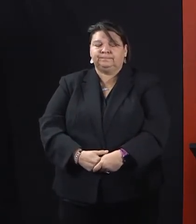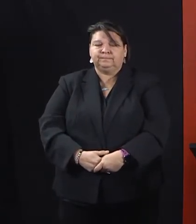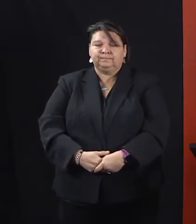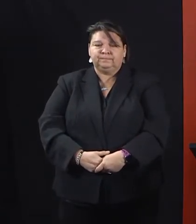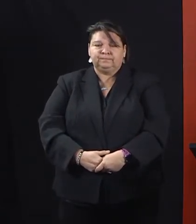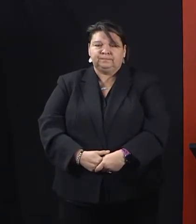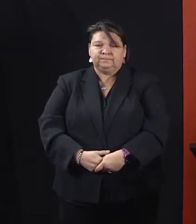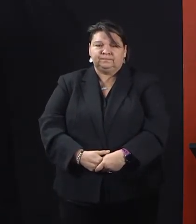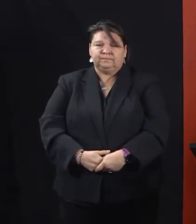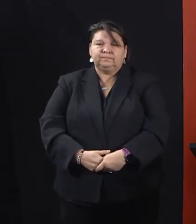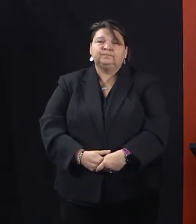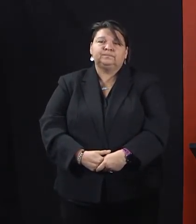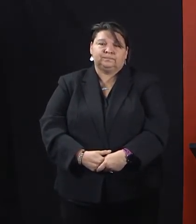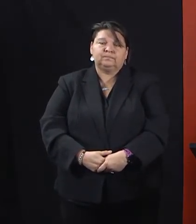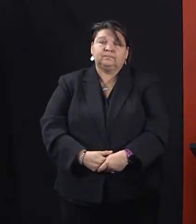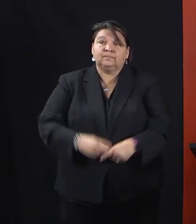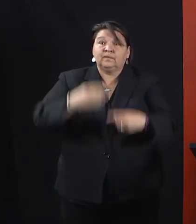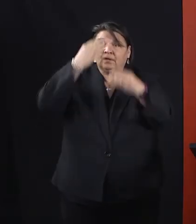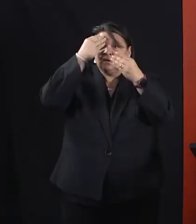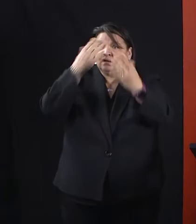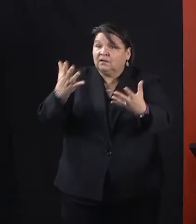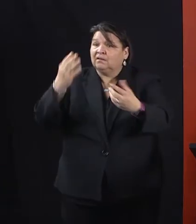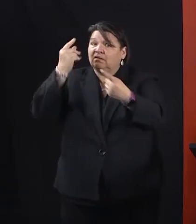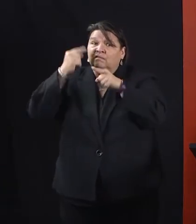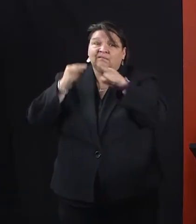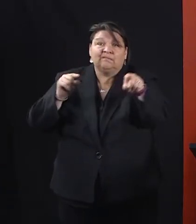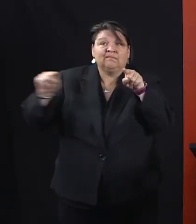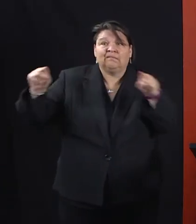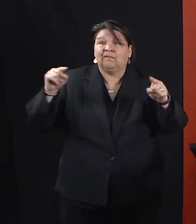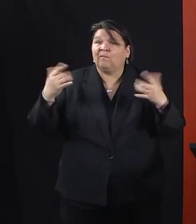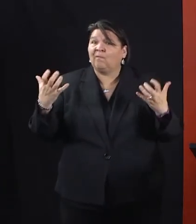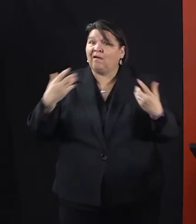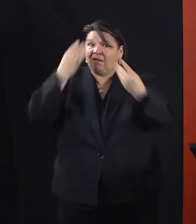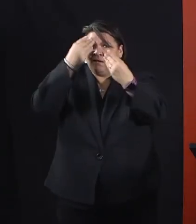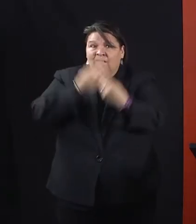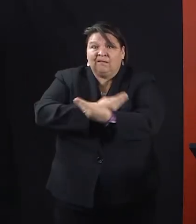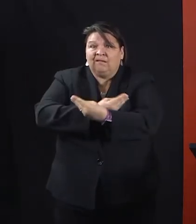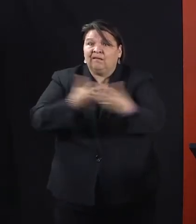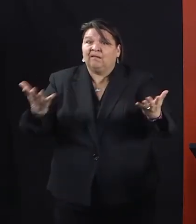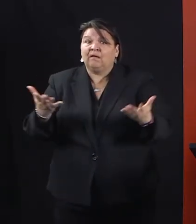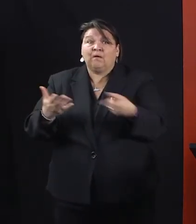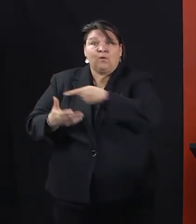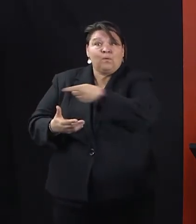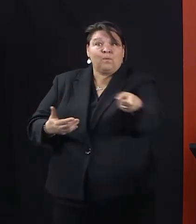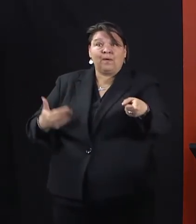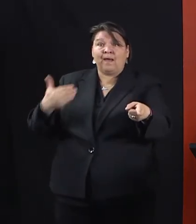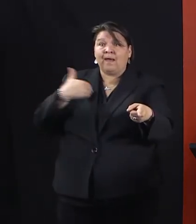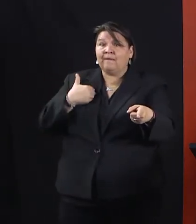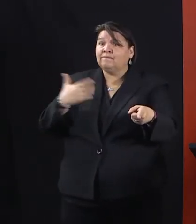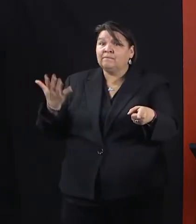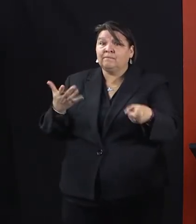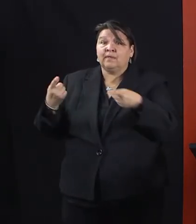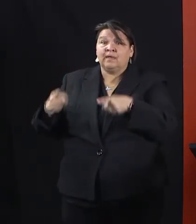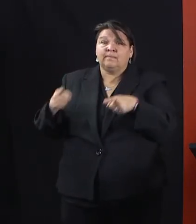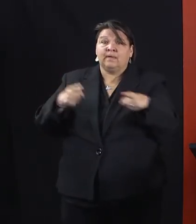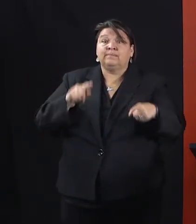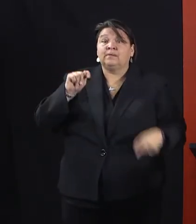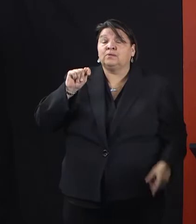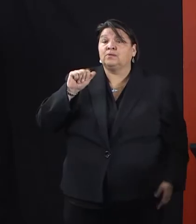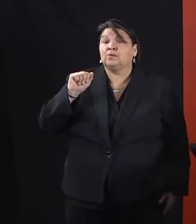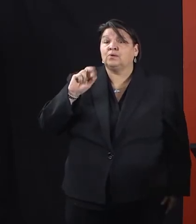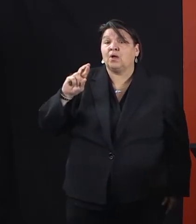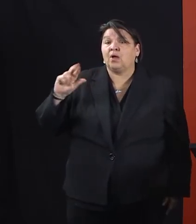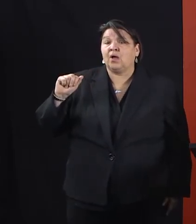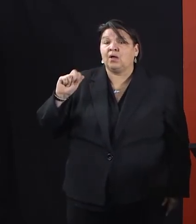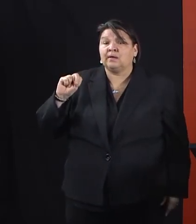you to have the information so you'll know what's happening in Tarrant County and Fort Worth. There are 288 cases in Tarrant